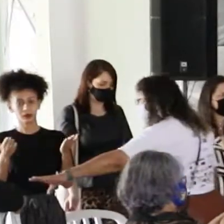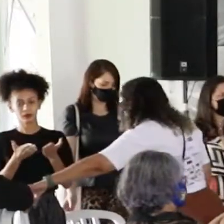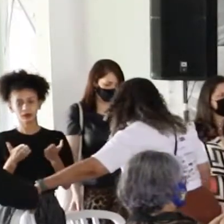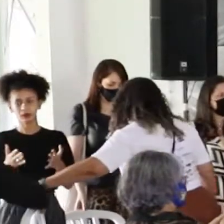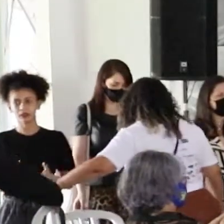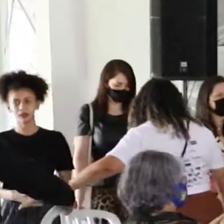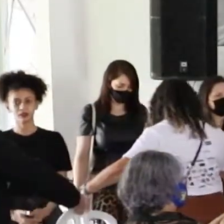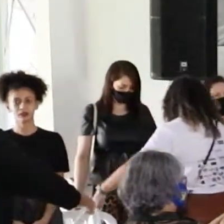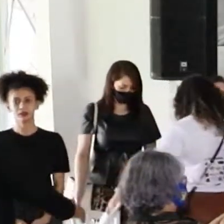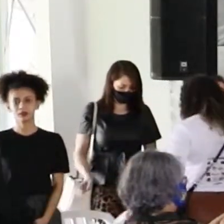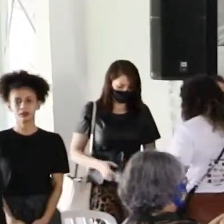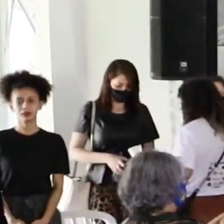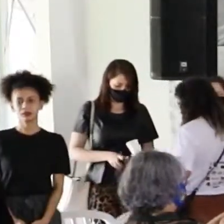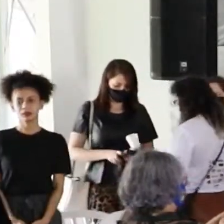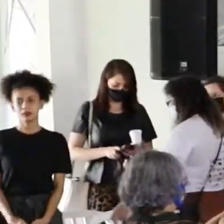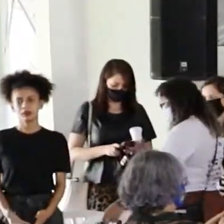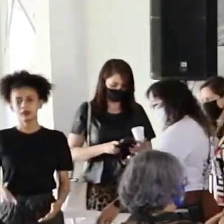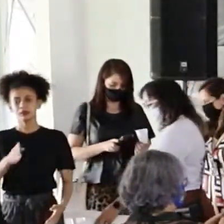E aí